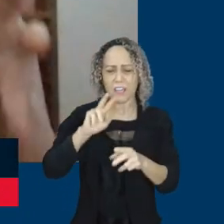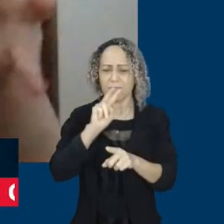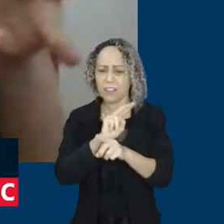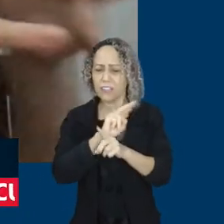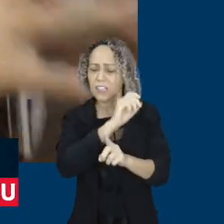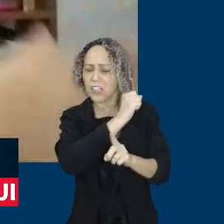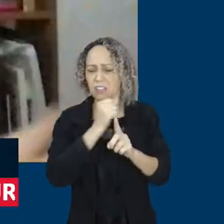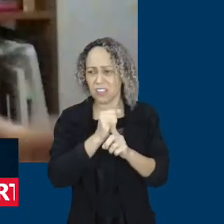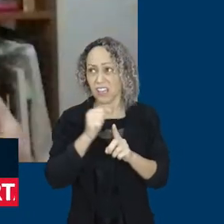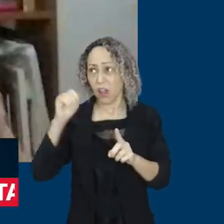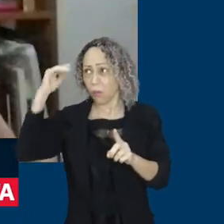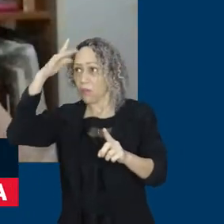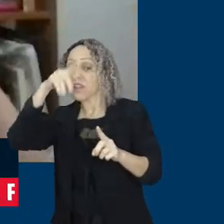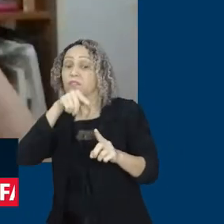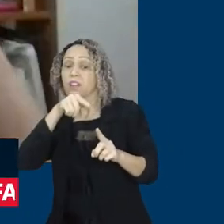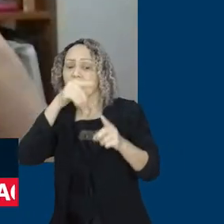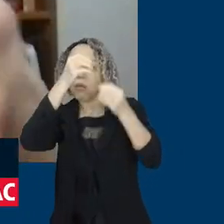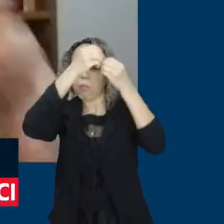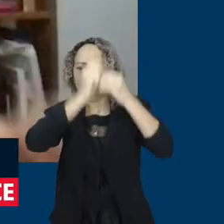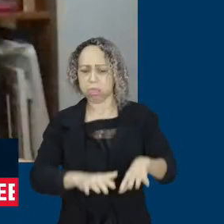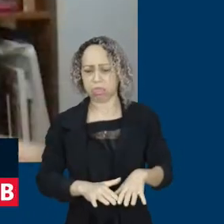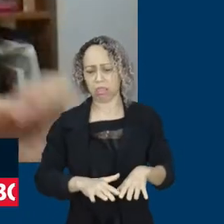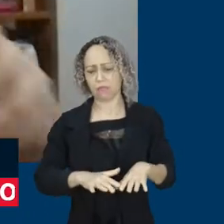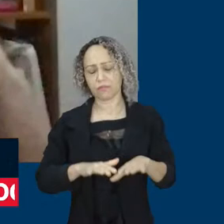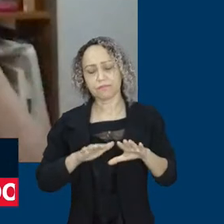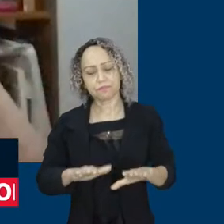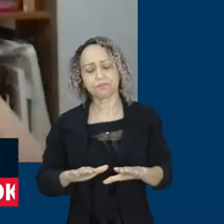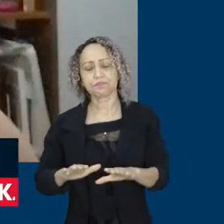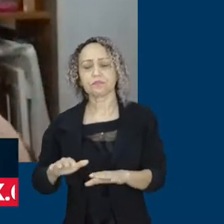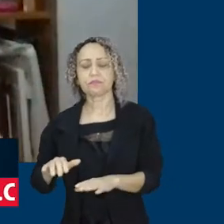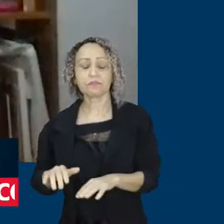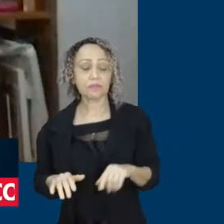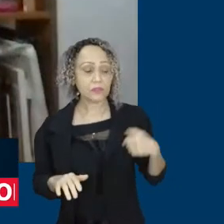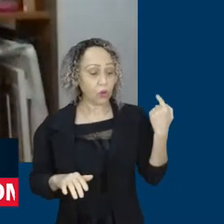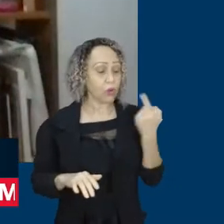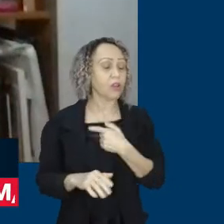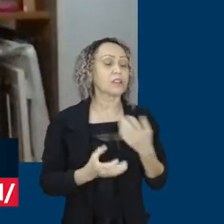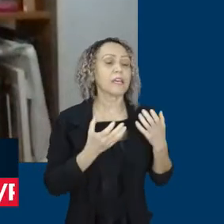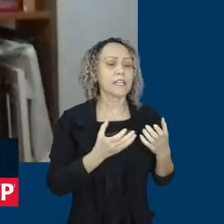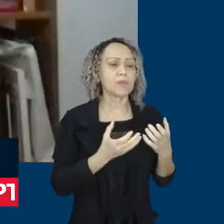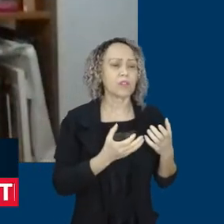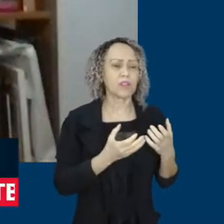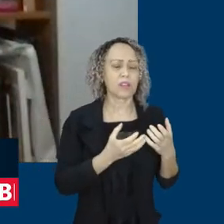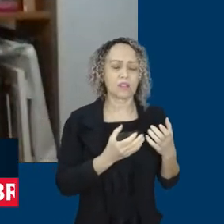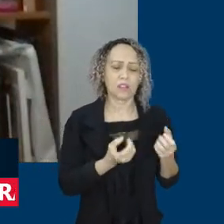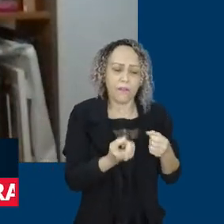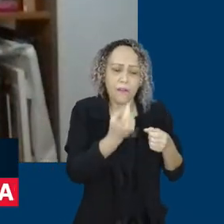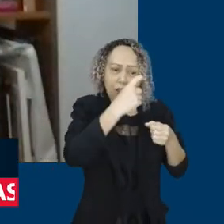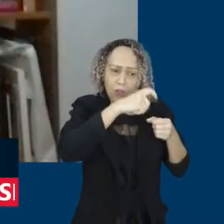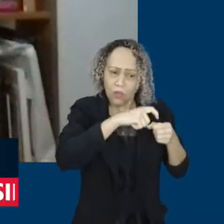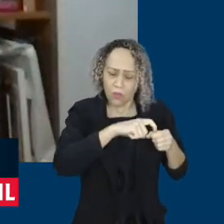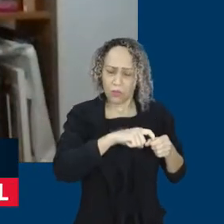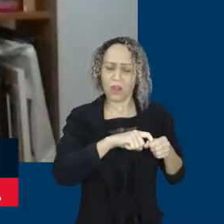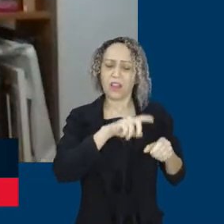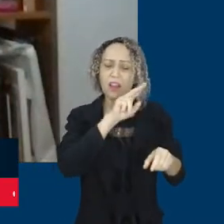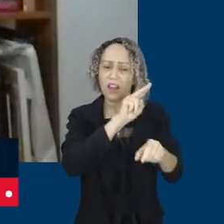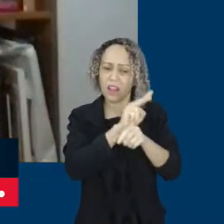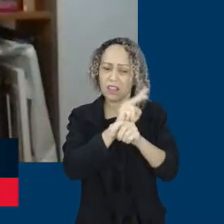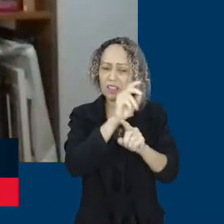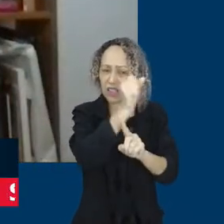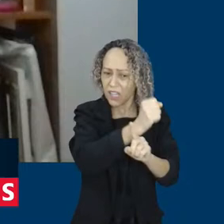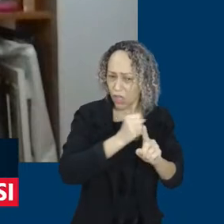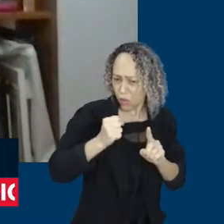retomar o Bolsa Família, retomar a rede de assistência social, retomar uma cooperação e uma ação